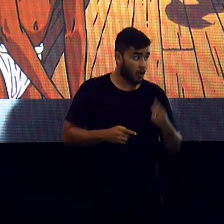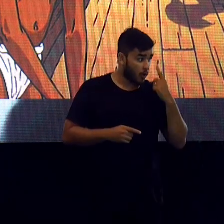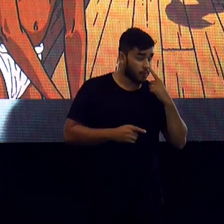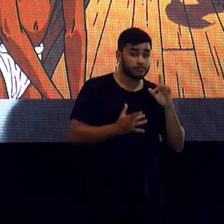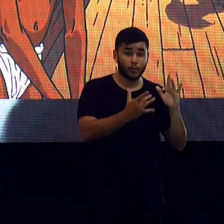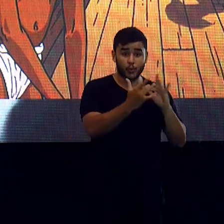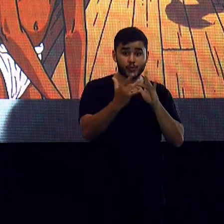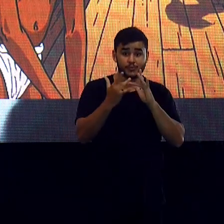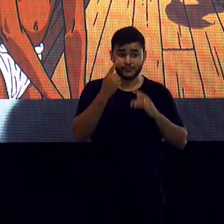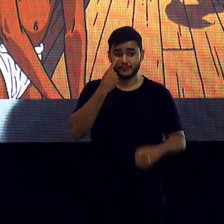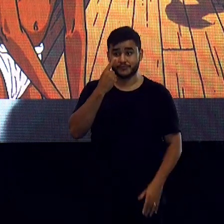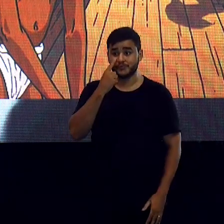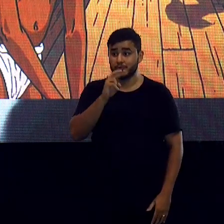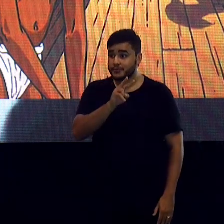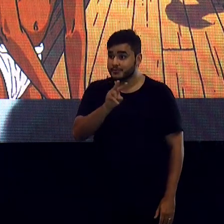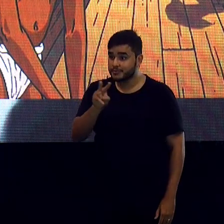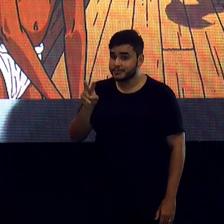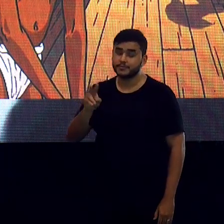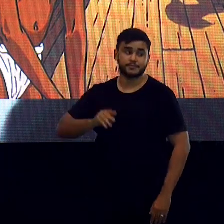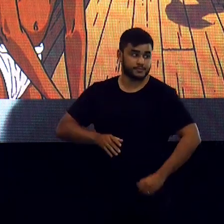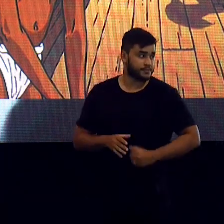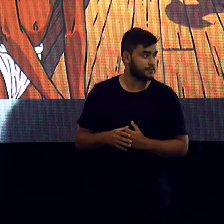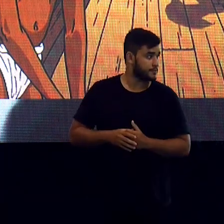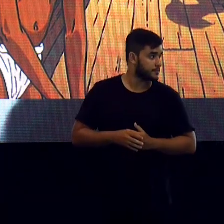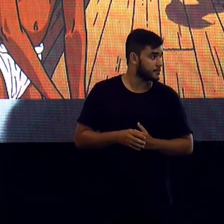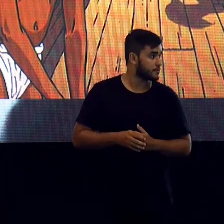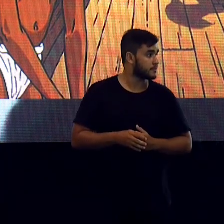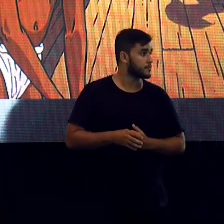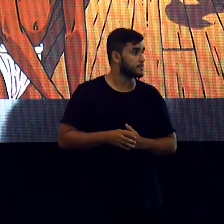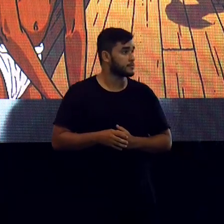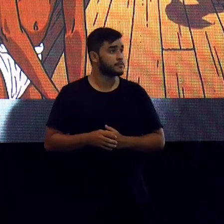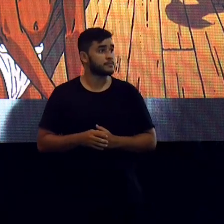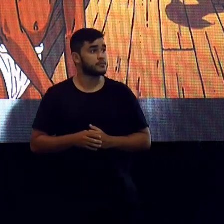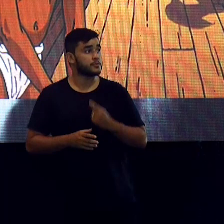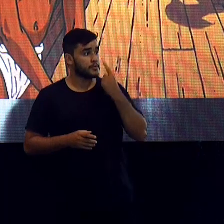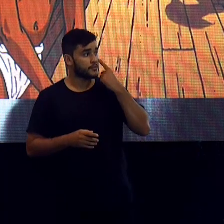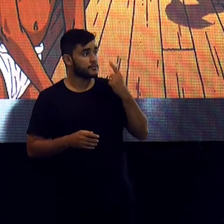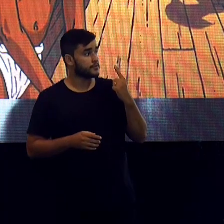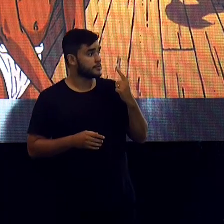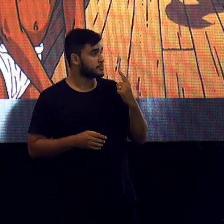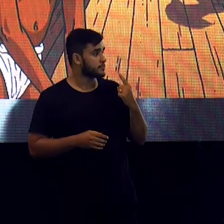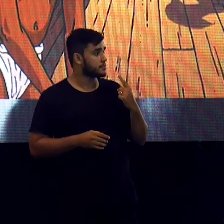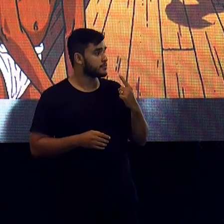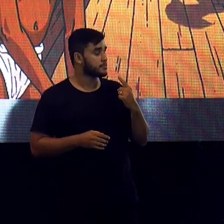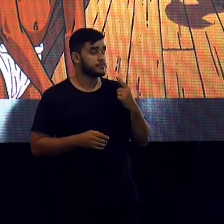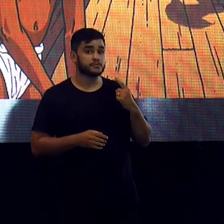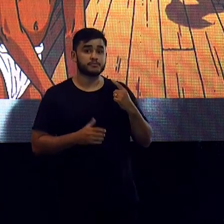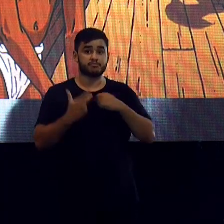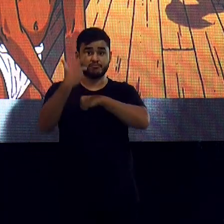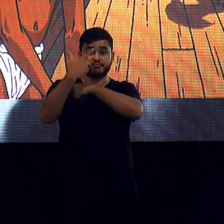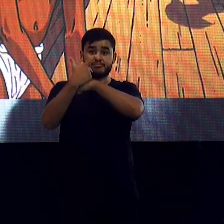perto de vocês. É, mas não dá para colocar alguma coisa ali, não?